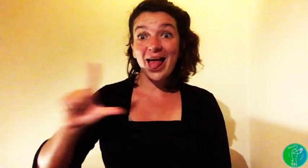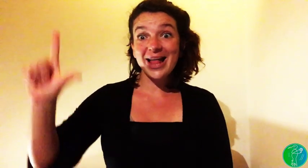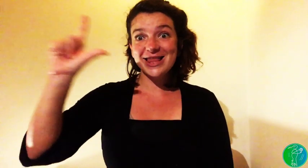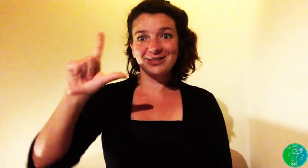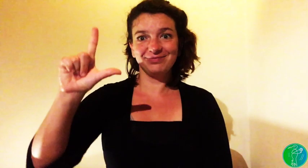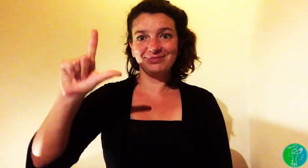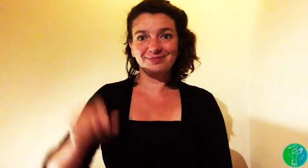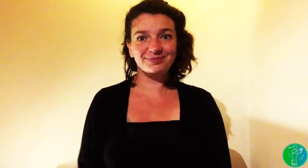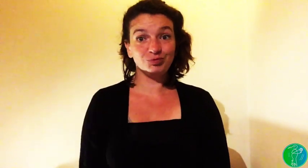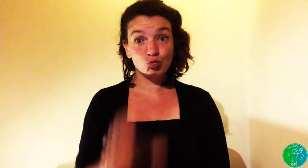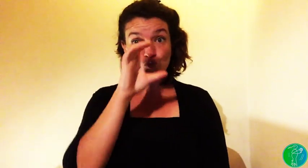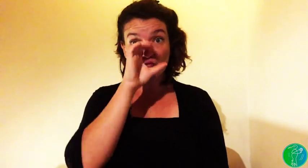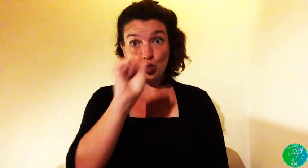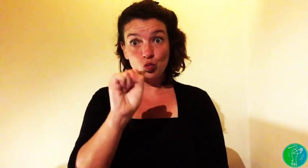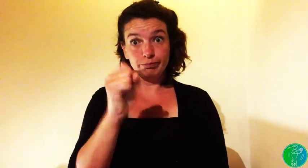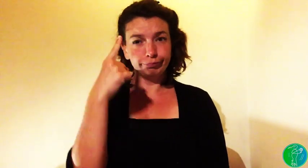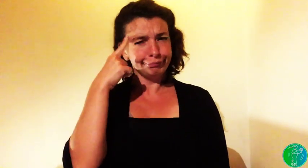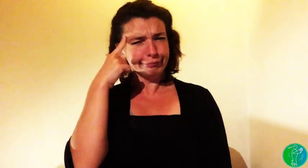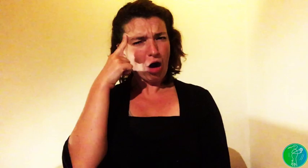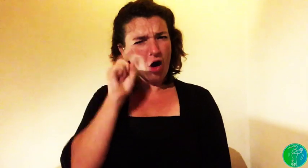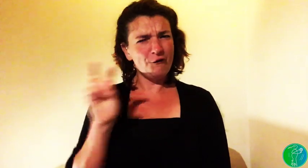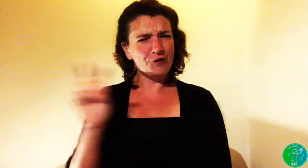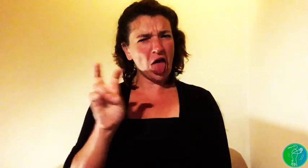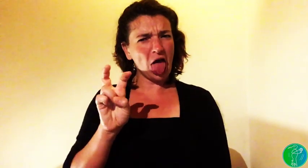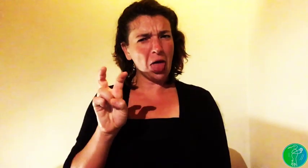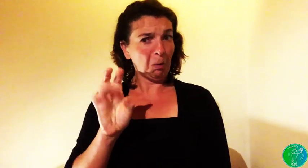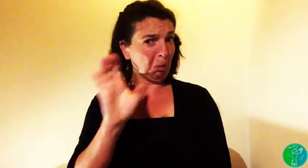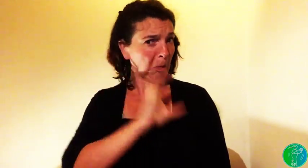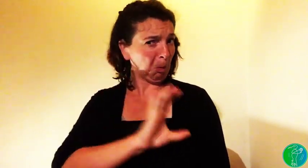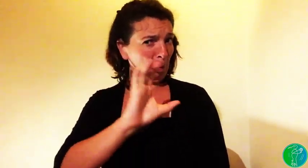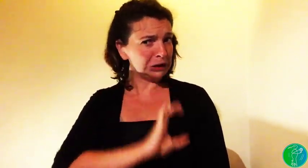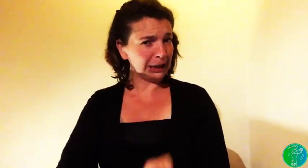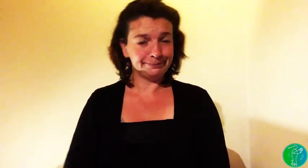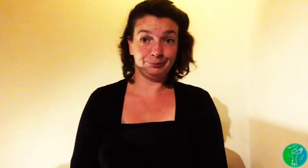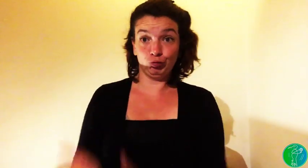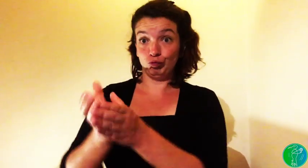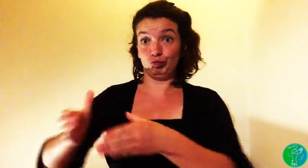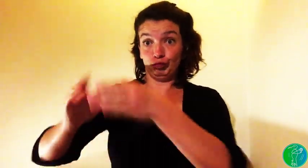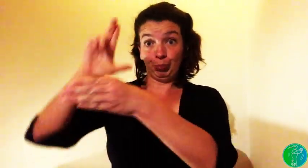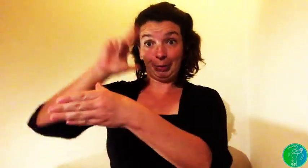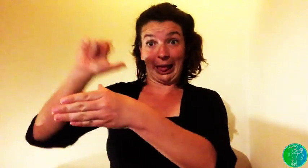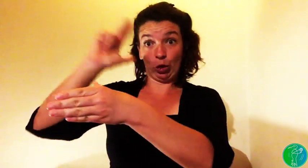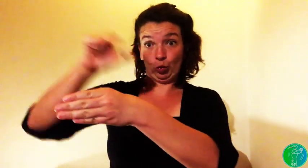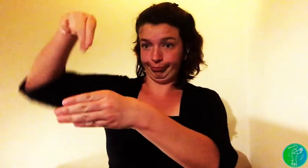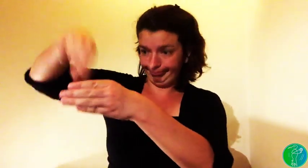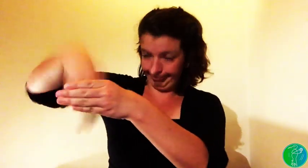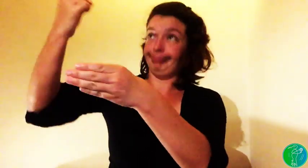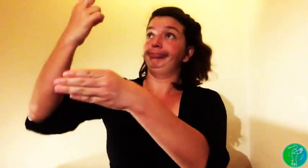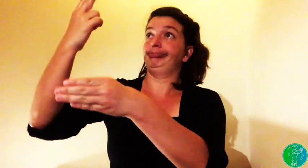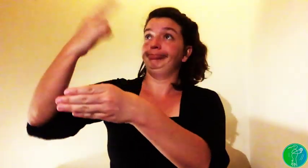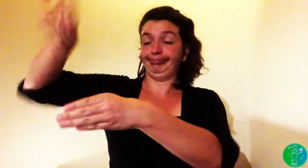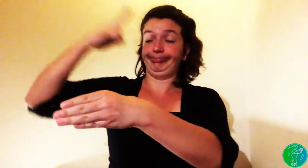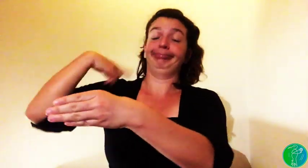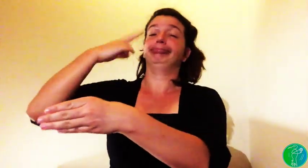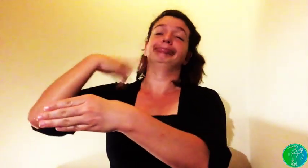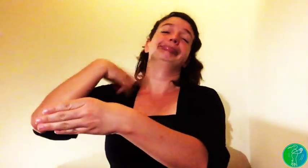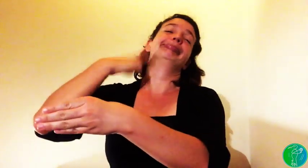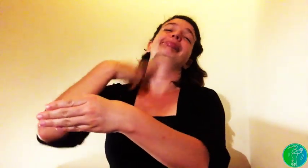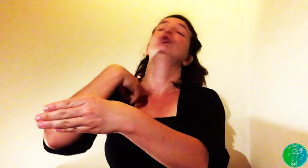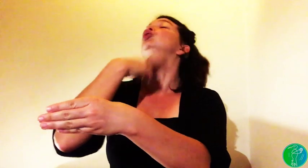Lundi, le loup essaya le vert. Il plongea sa patte dans un pot de peinture verte et